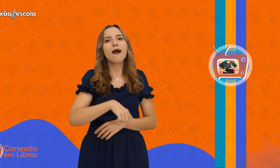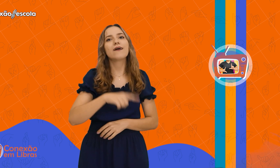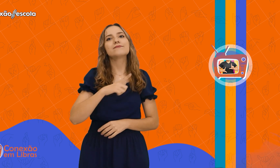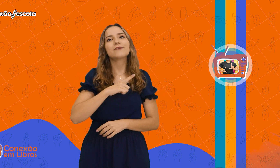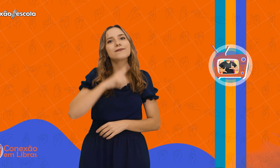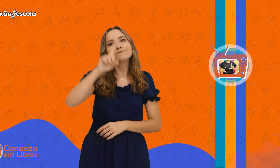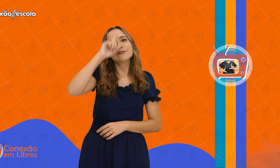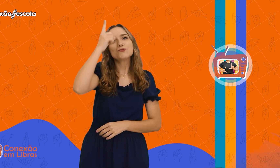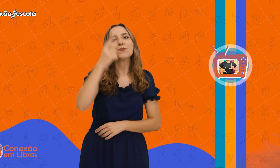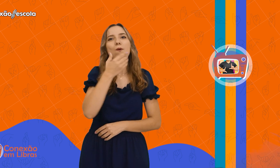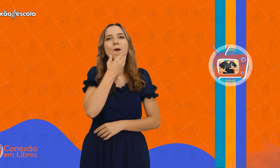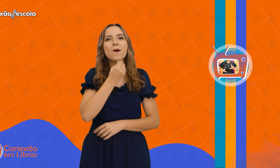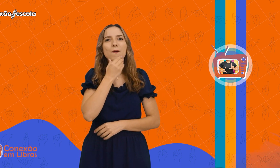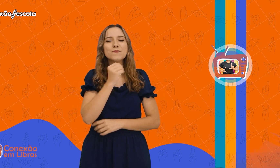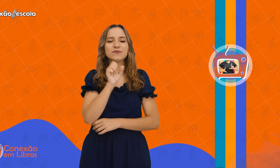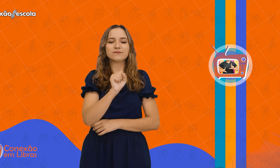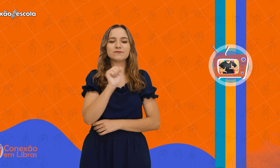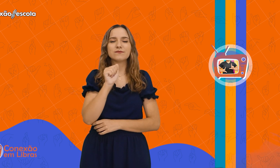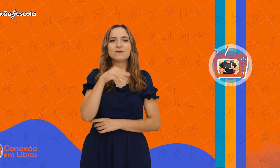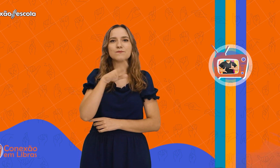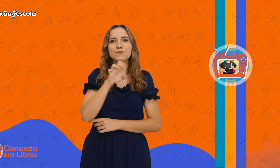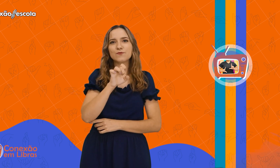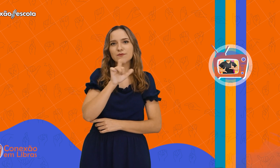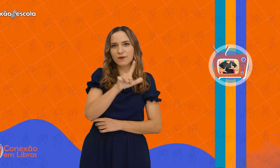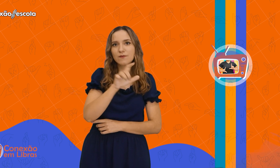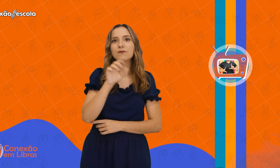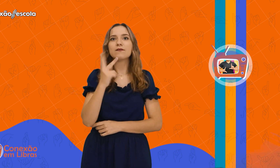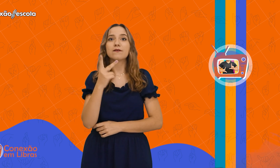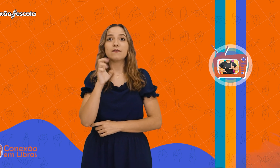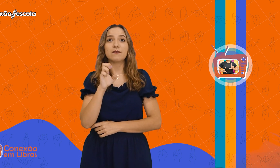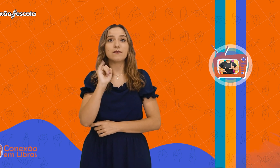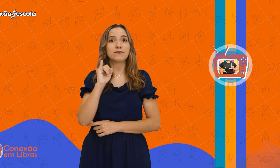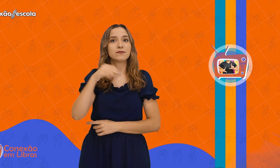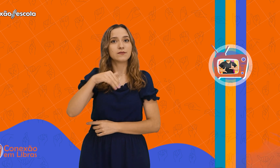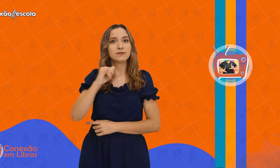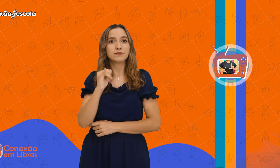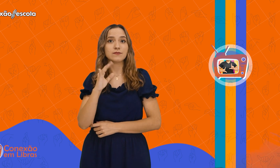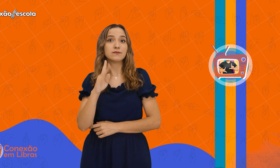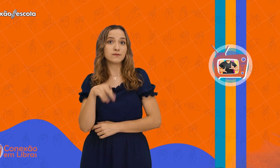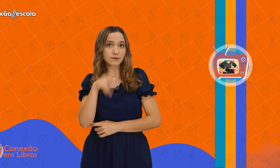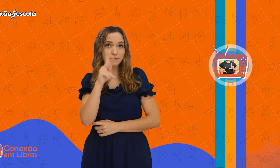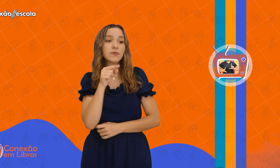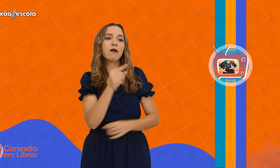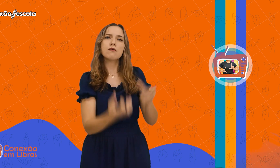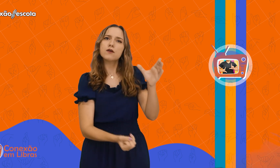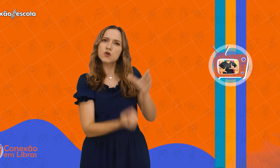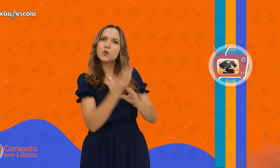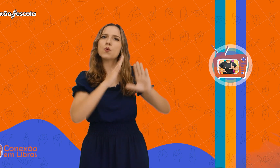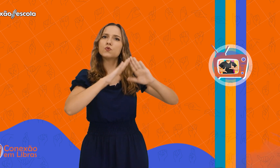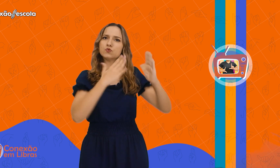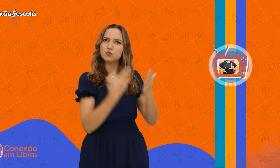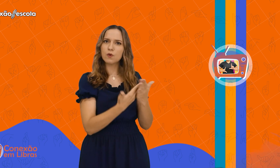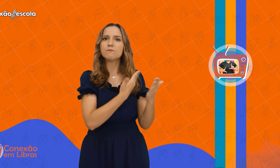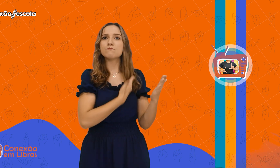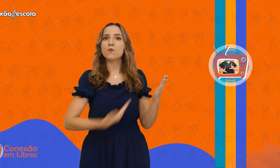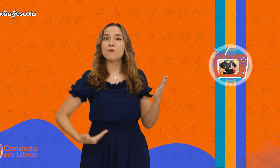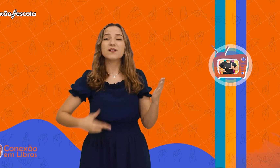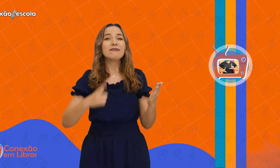Samuel Enick. Ele foi o fundador de uma escola pública que utilizava apenas a